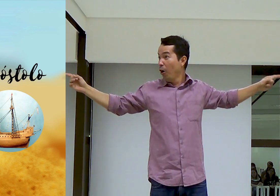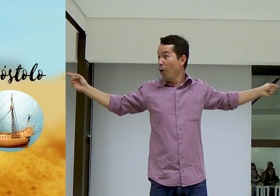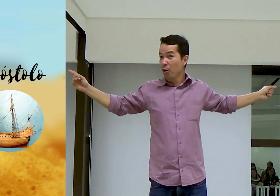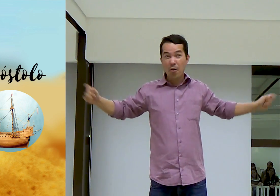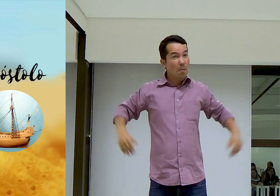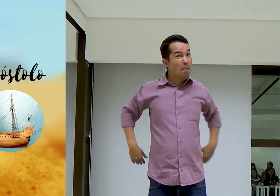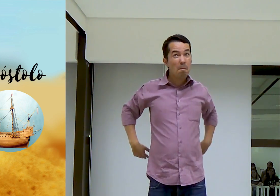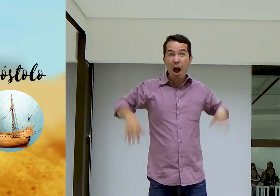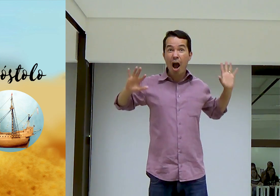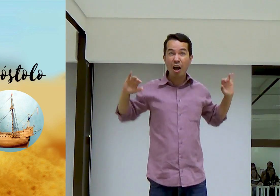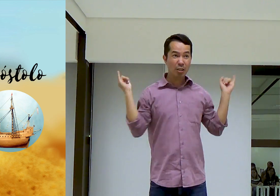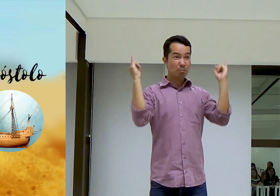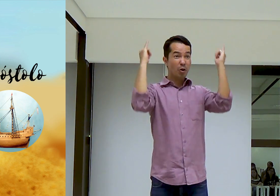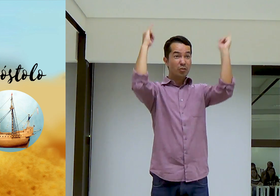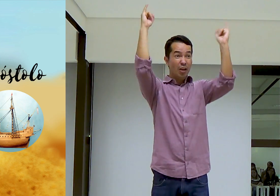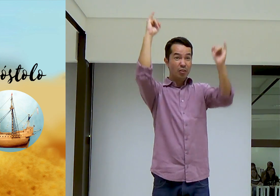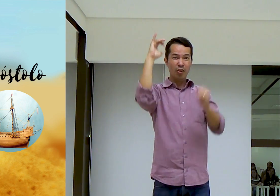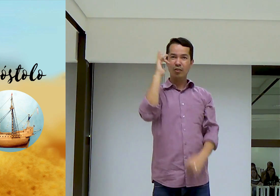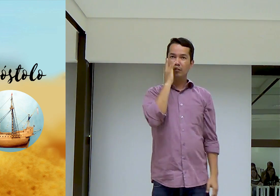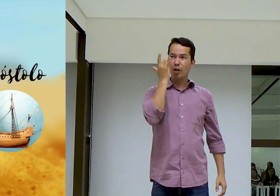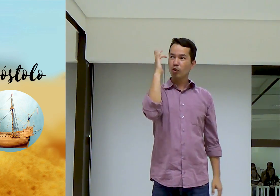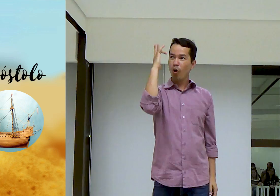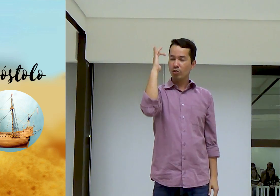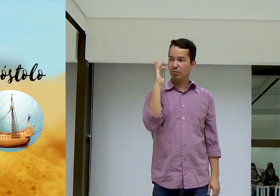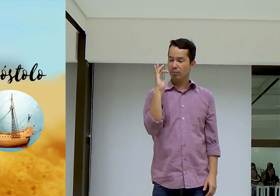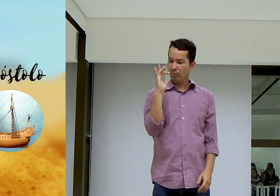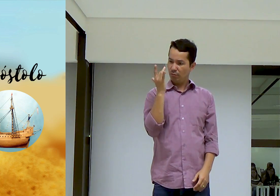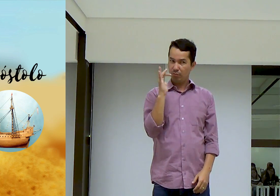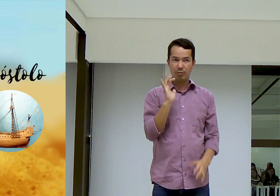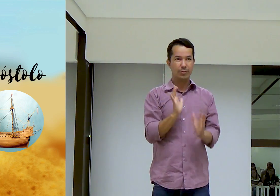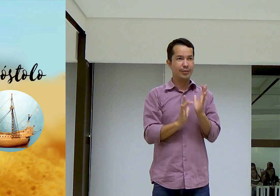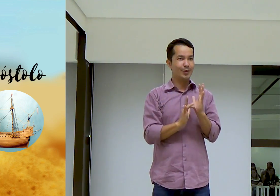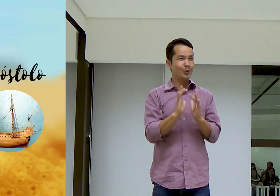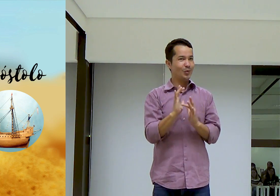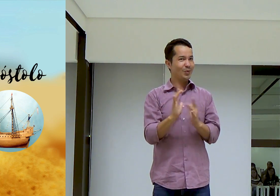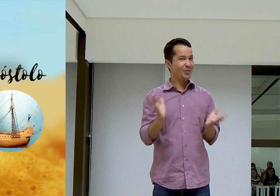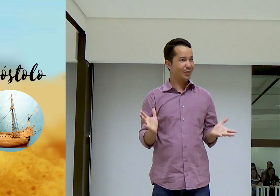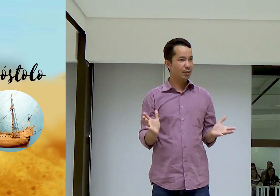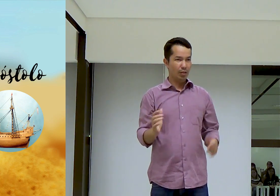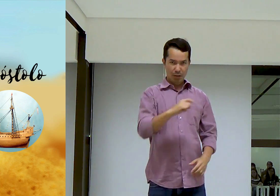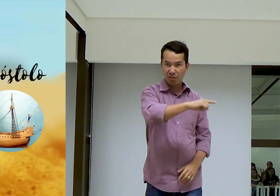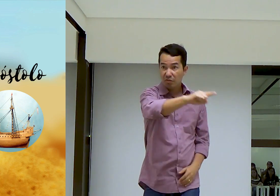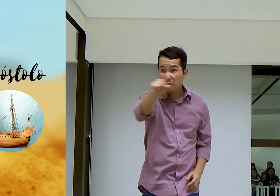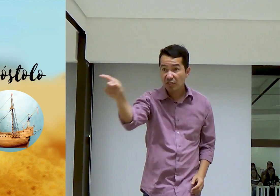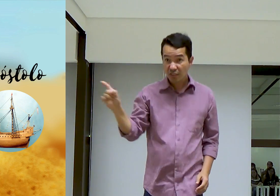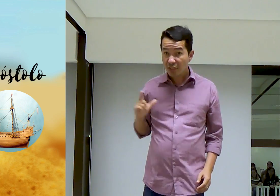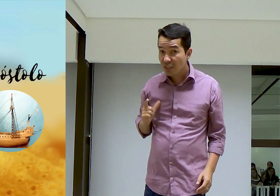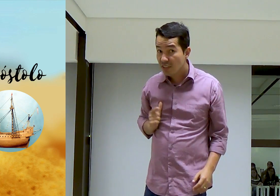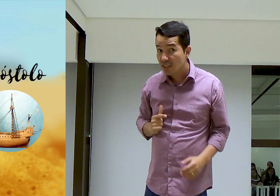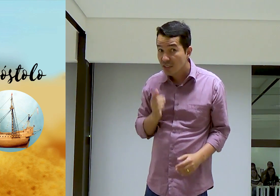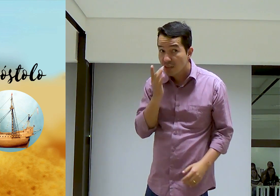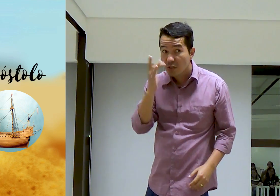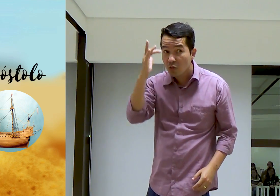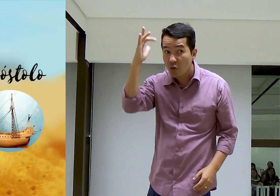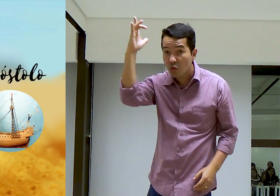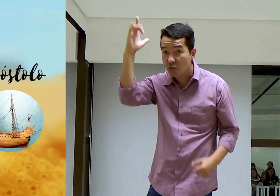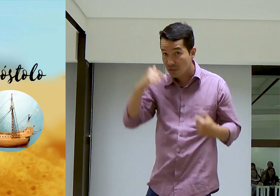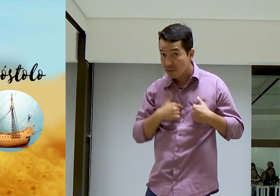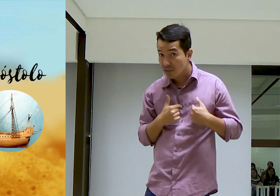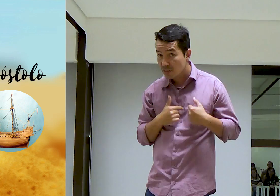esse sinal de Jesus, que é o tesouro mais importante, um tesouro eterno. Agora você, tem